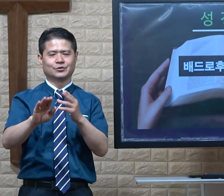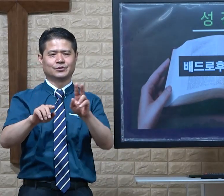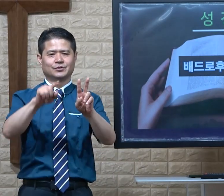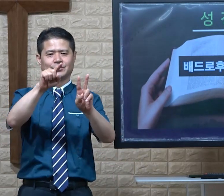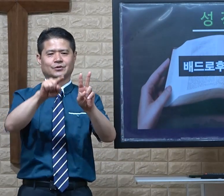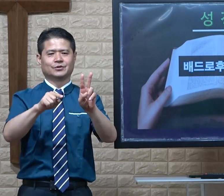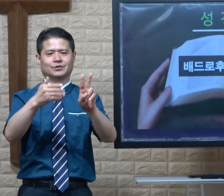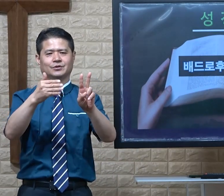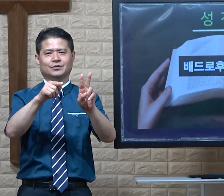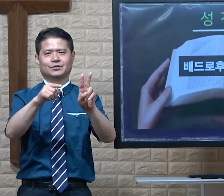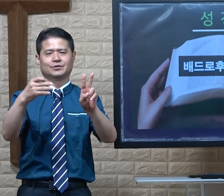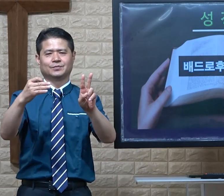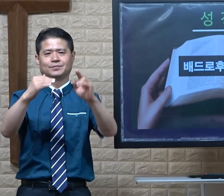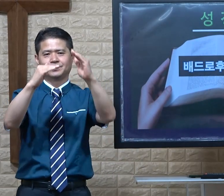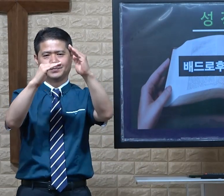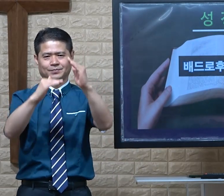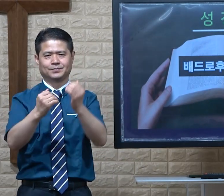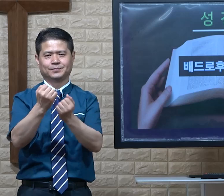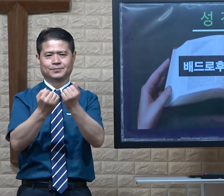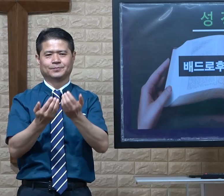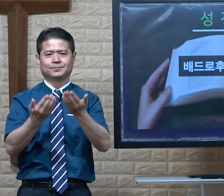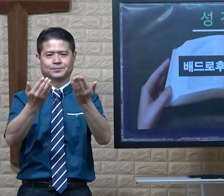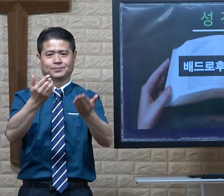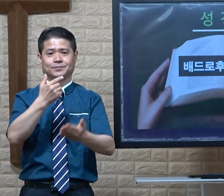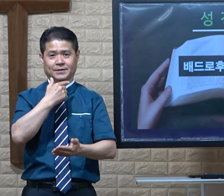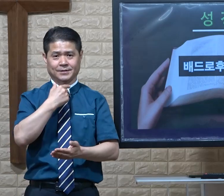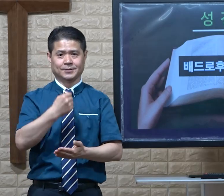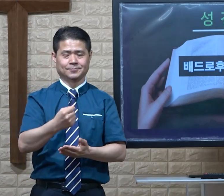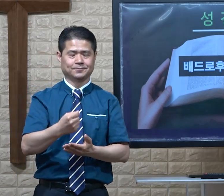베드로후서 2장 9절에서 14절 말씀 함께 보겠습니다.